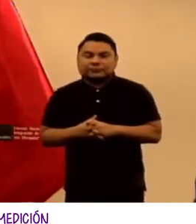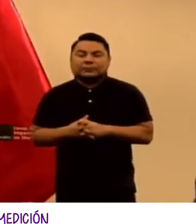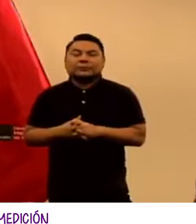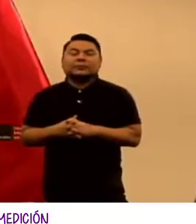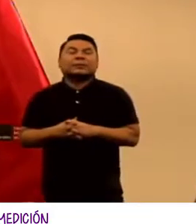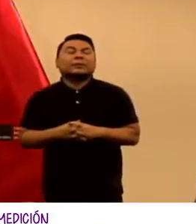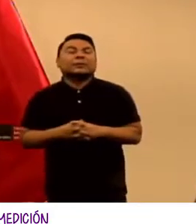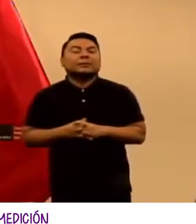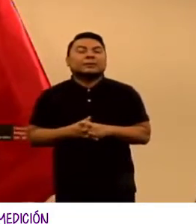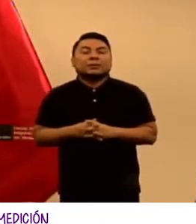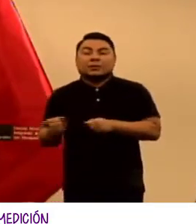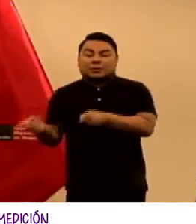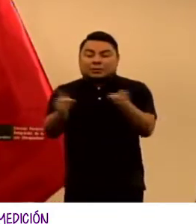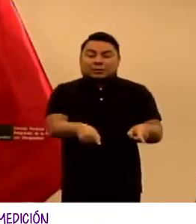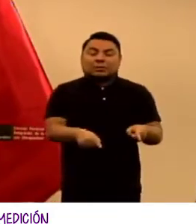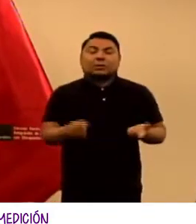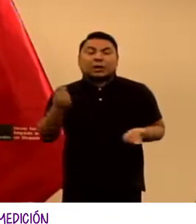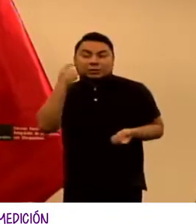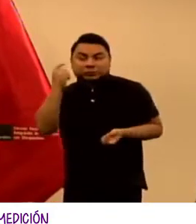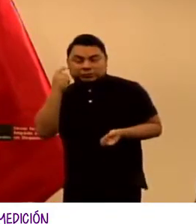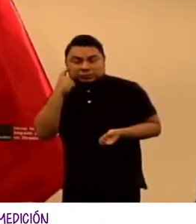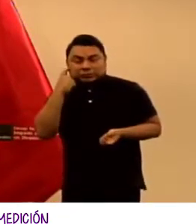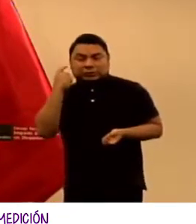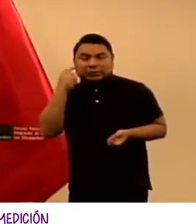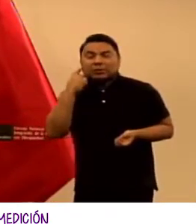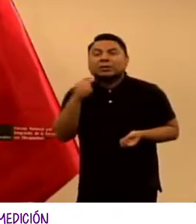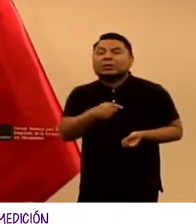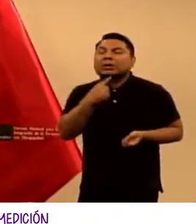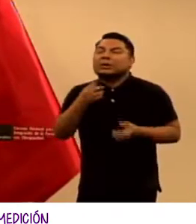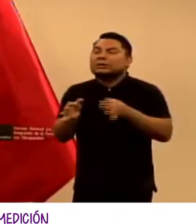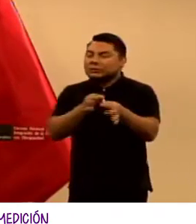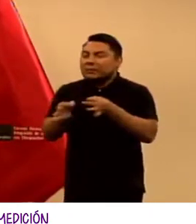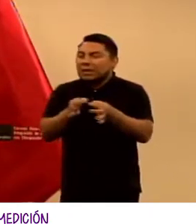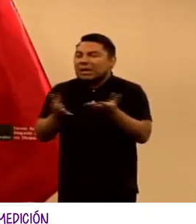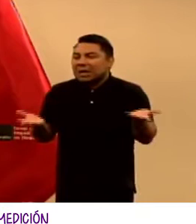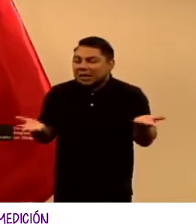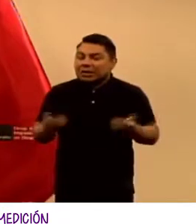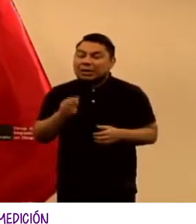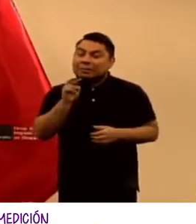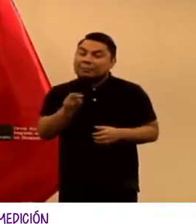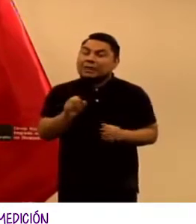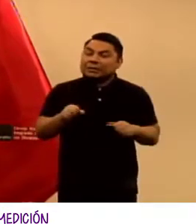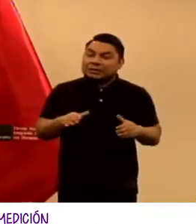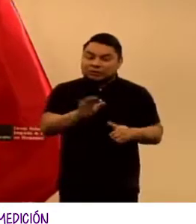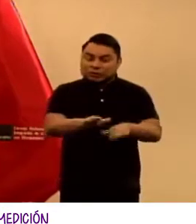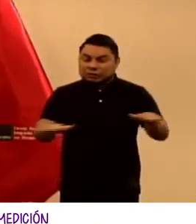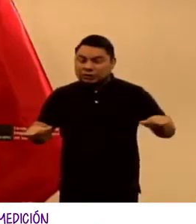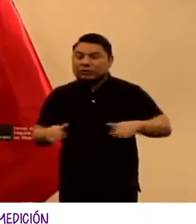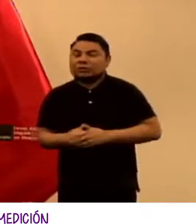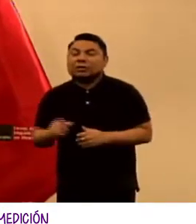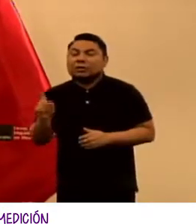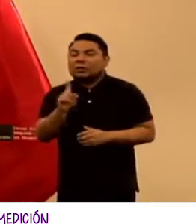La capacidad auditiva se refiere a identificar evidentemente esa capacidad en los niños y niñas.